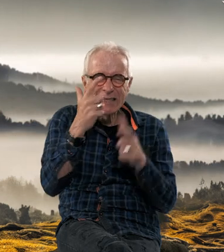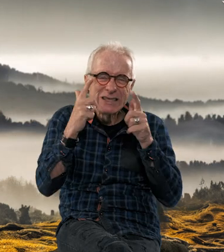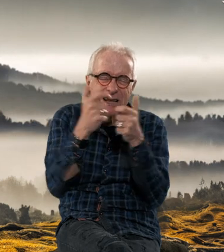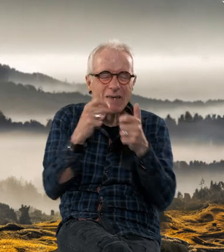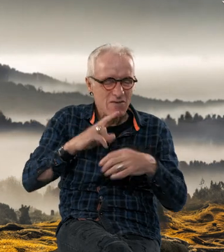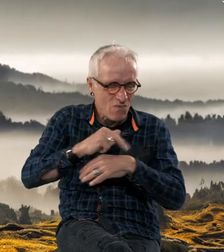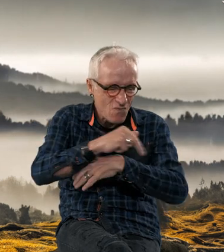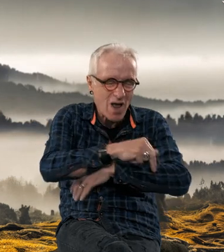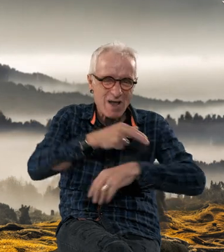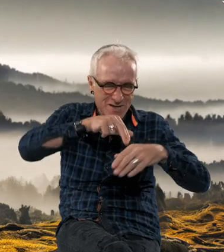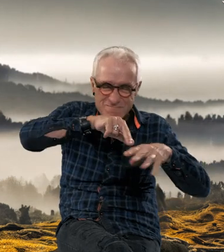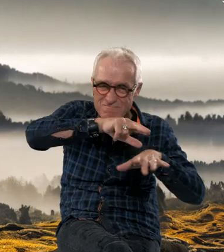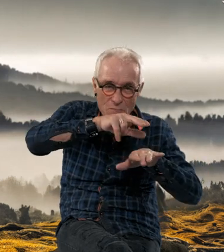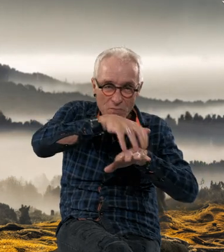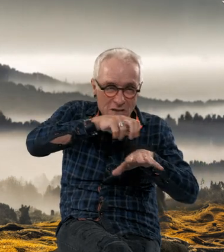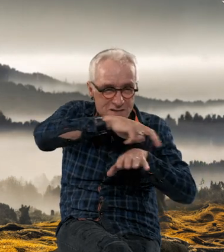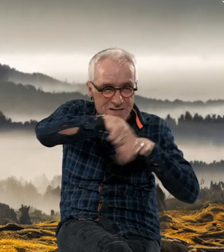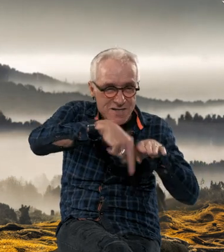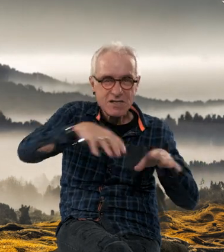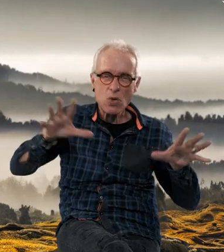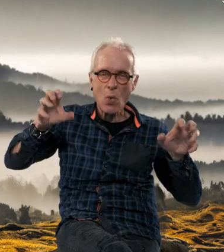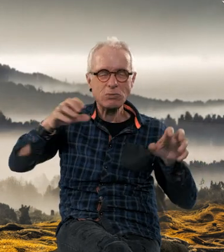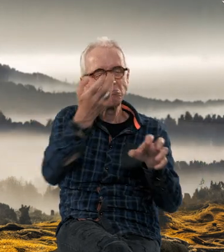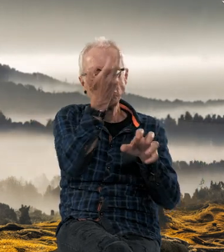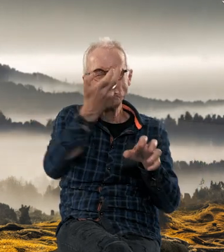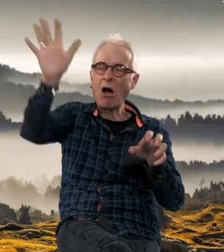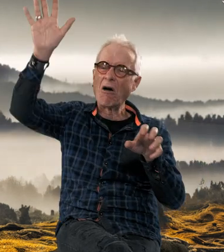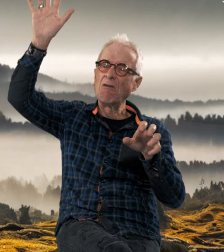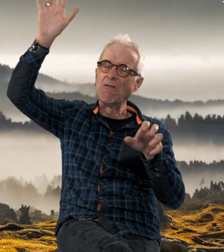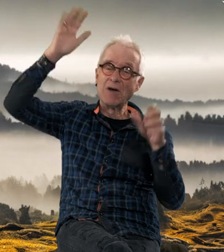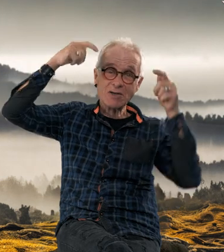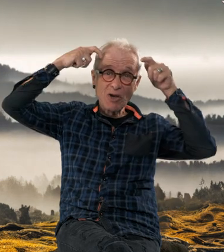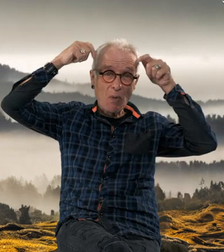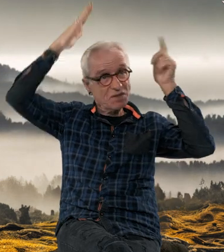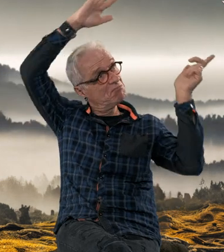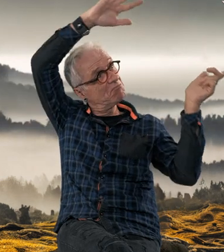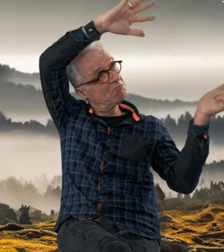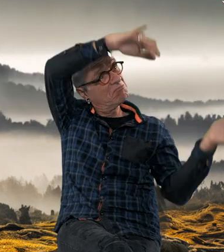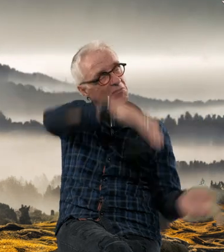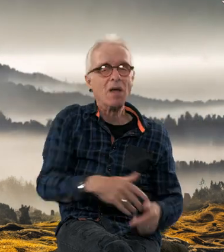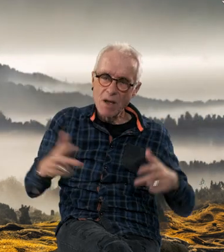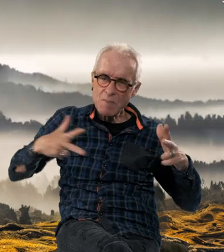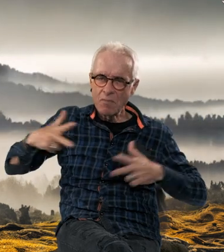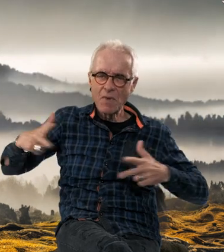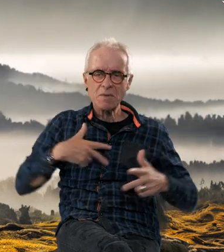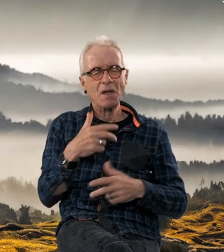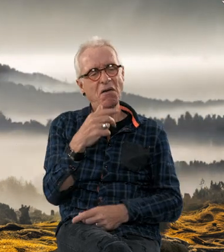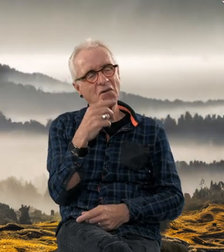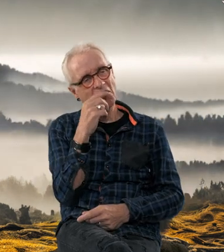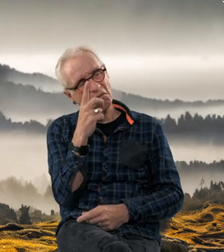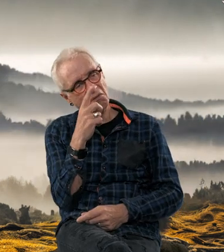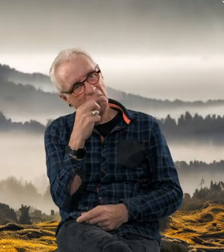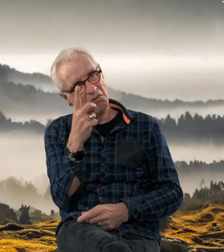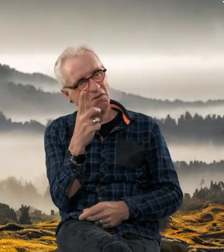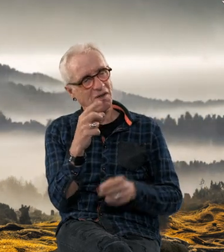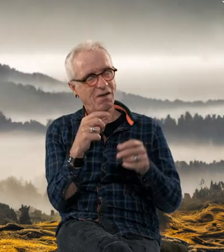fouine se roulait sur ses pieds, un ours d'un revers de pattes lui enleva son chapeau et la panthère dédaigneusement laissa